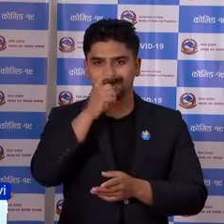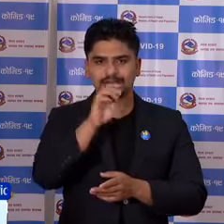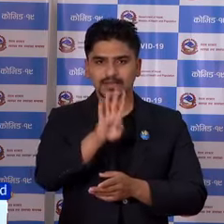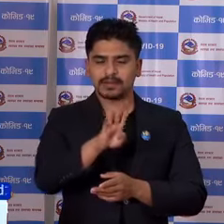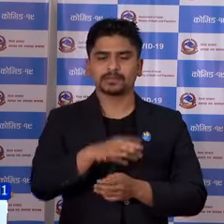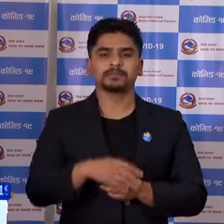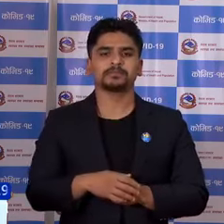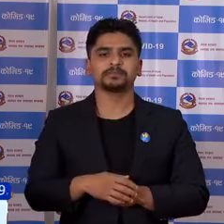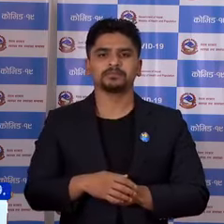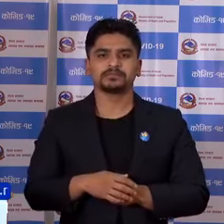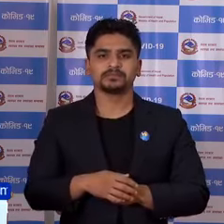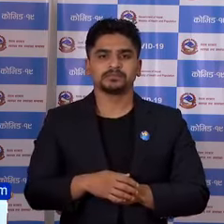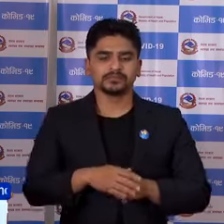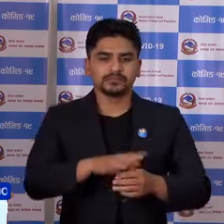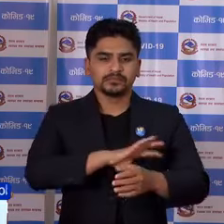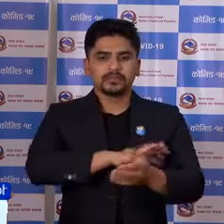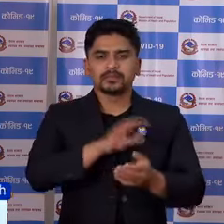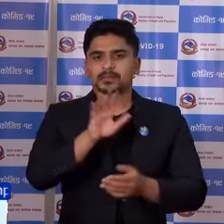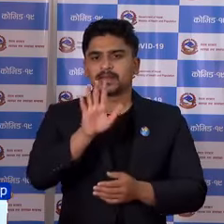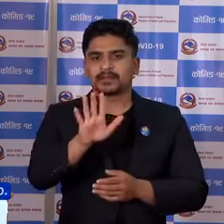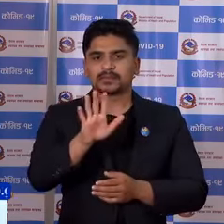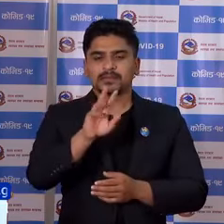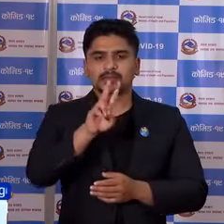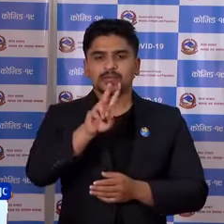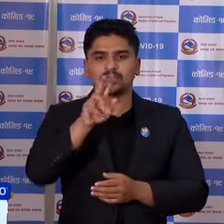2,204, प्रदेश नम्बर 5